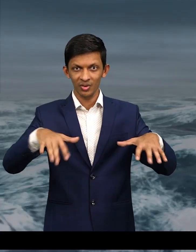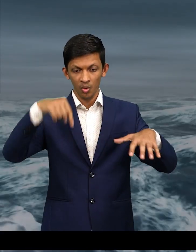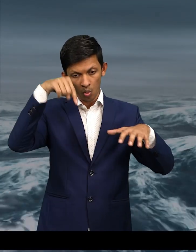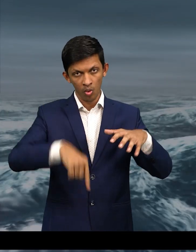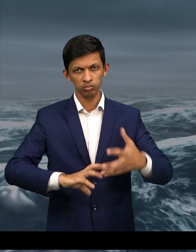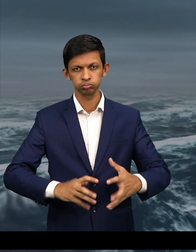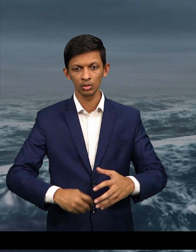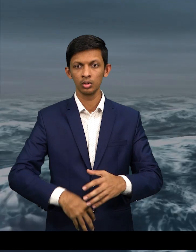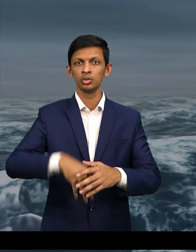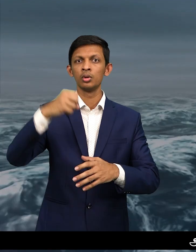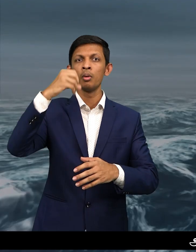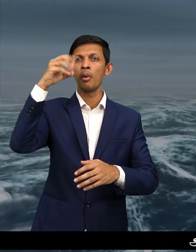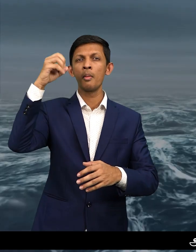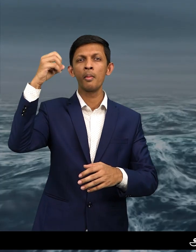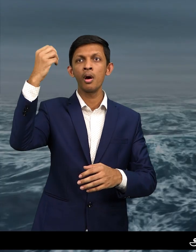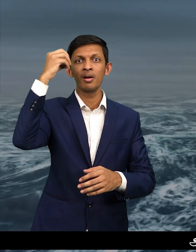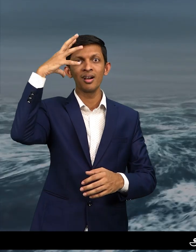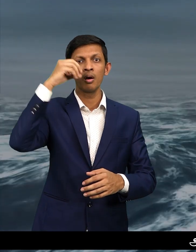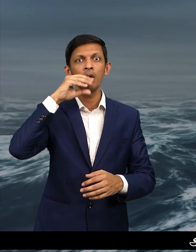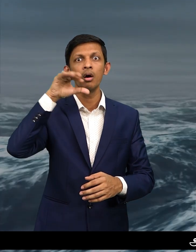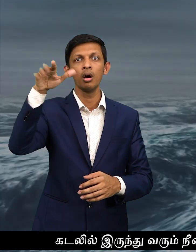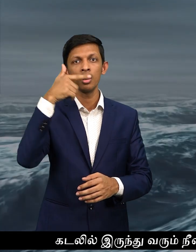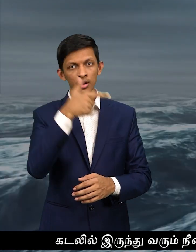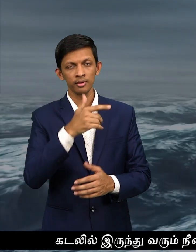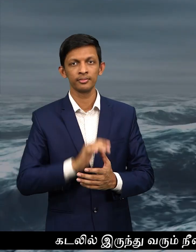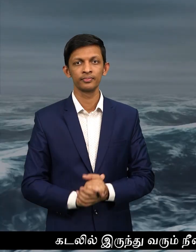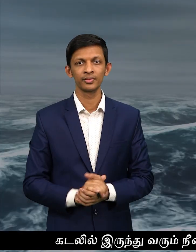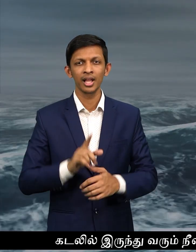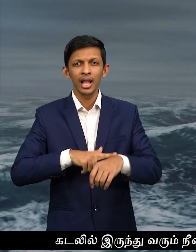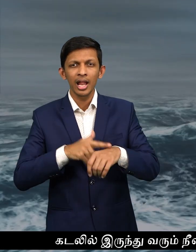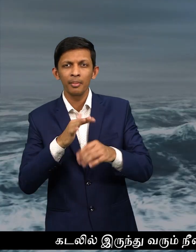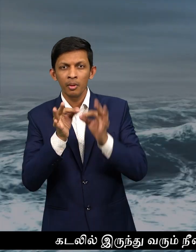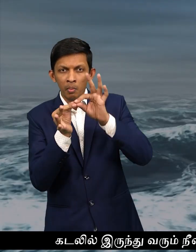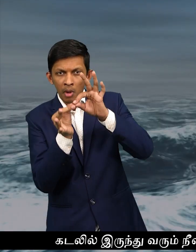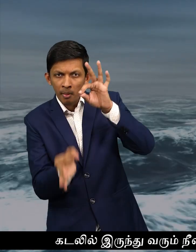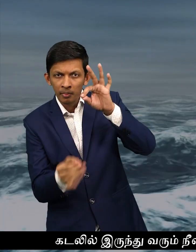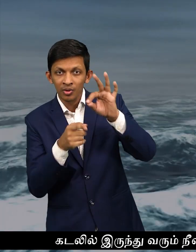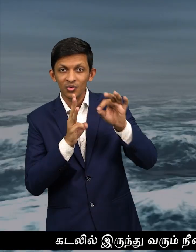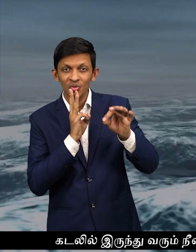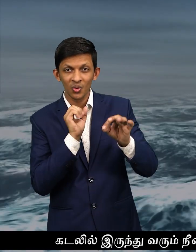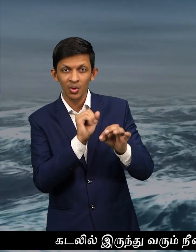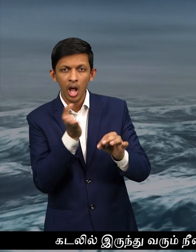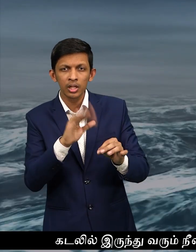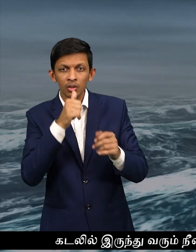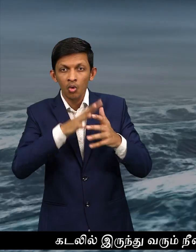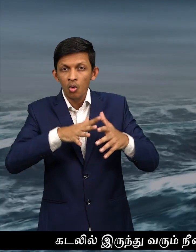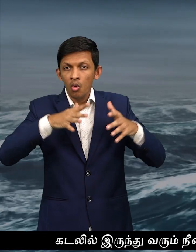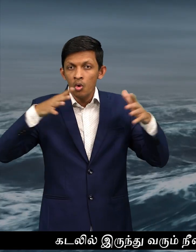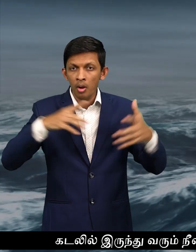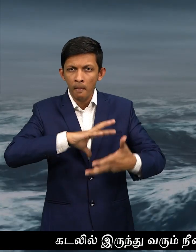அலை ஆற்றல். அதிக அலையின் போது கடலில் இருந்து வரும் நீரை அணையின் நீர்த்தேக்கத்திற்கு